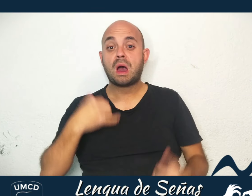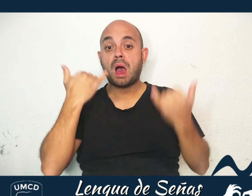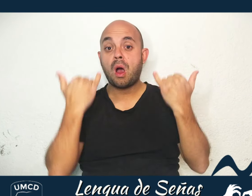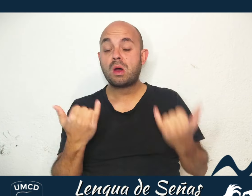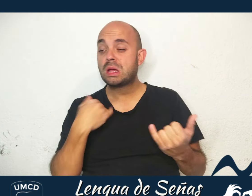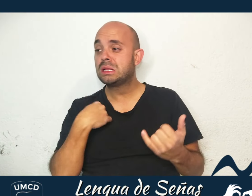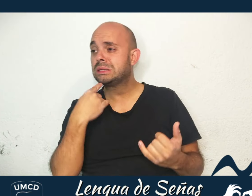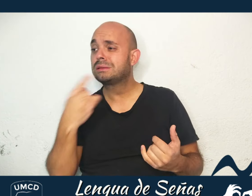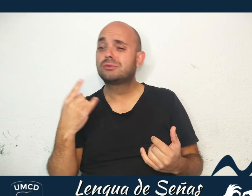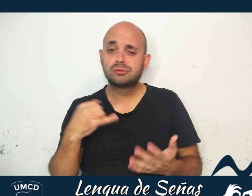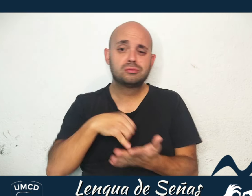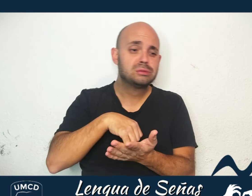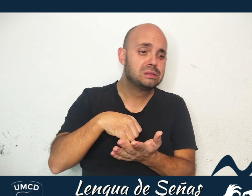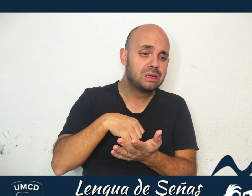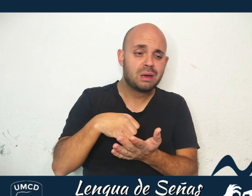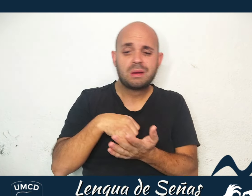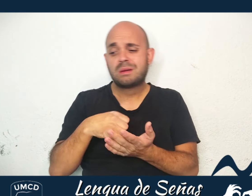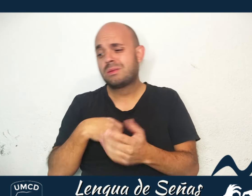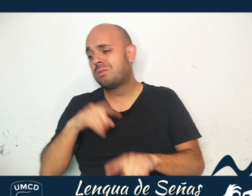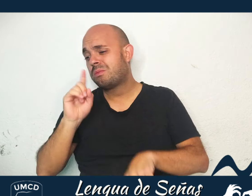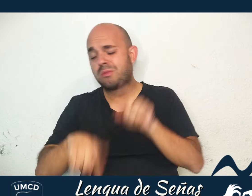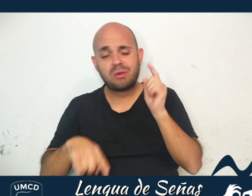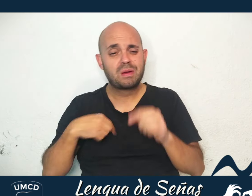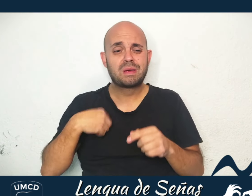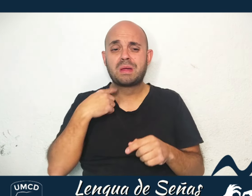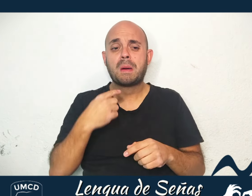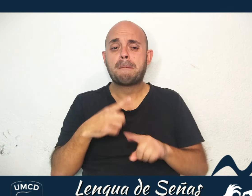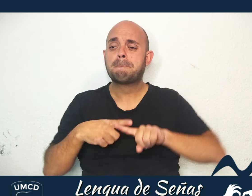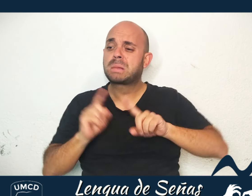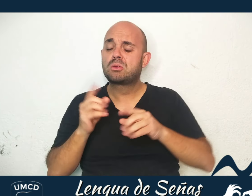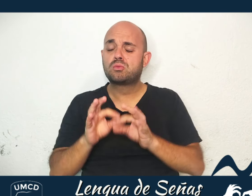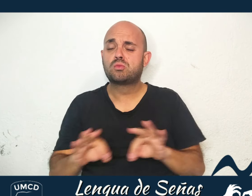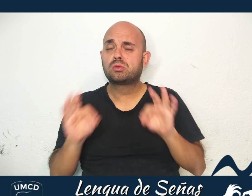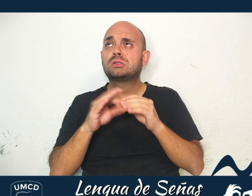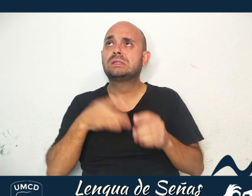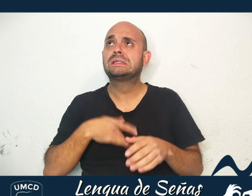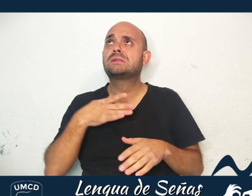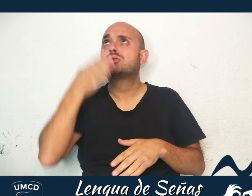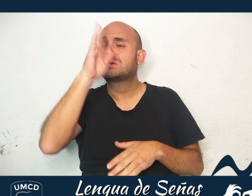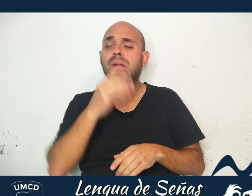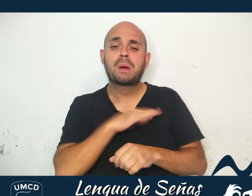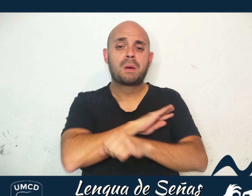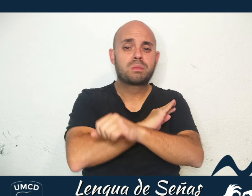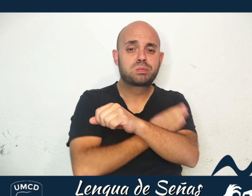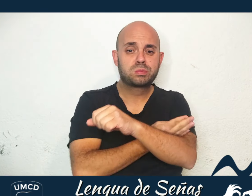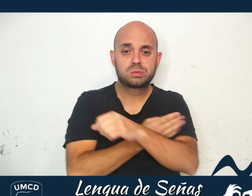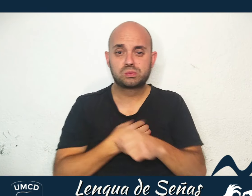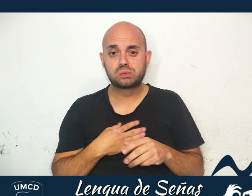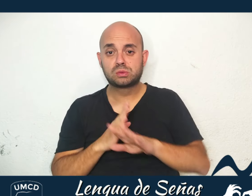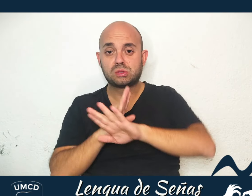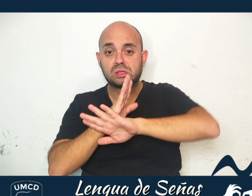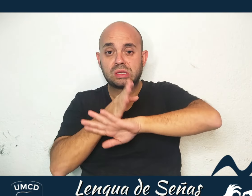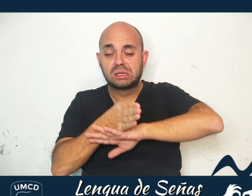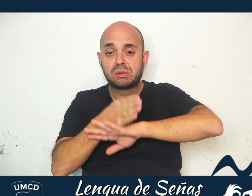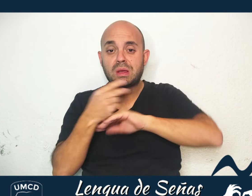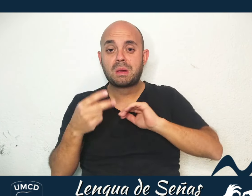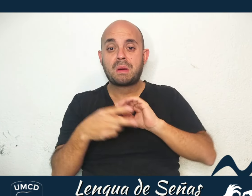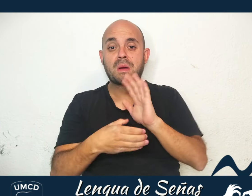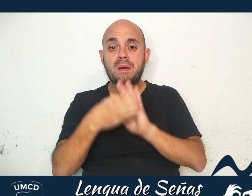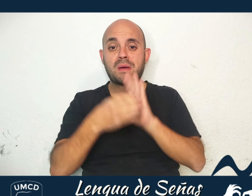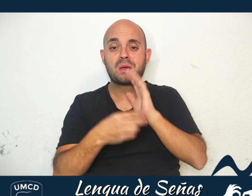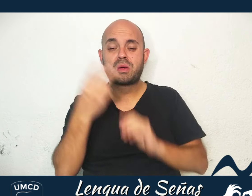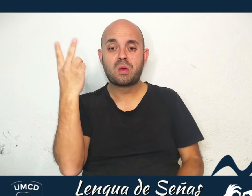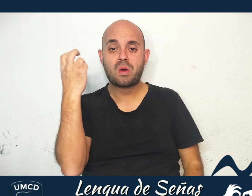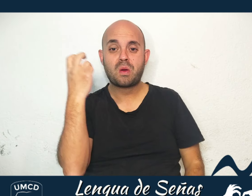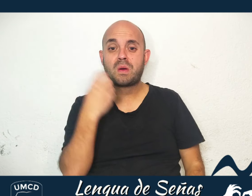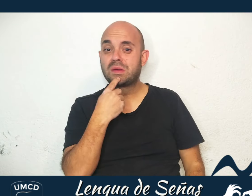yo me glorío en mis debilidades. Y en ese momento, Pablo, nuevamente en esta carta, en estos primeros versículos del capítulo